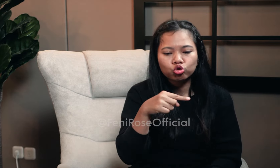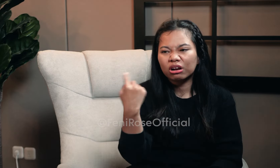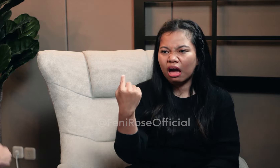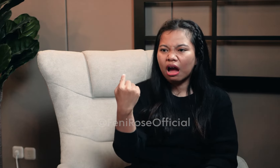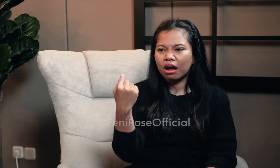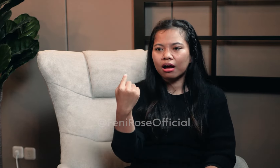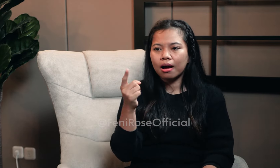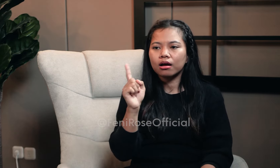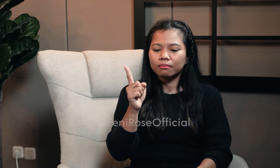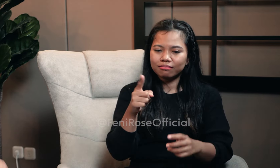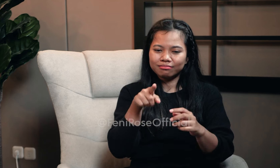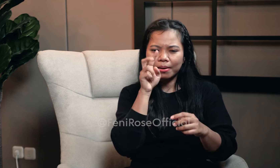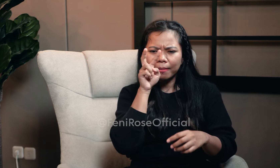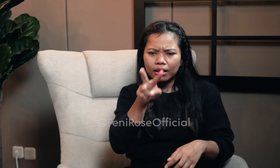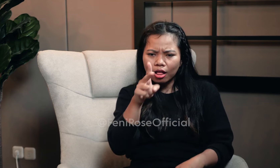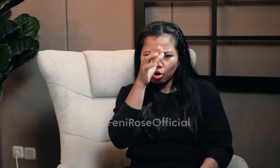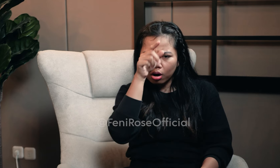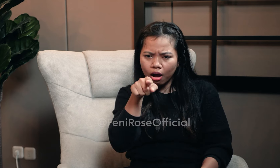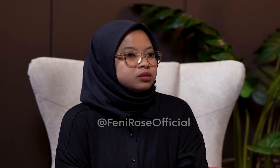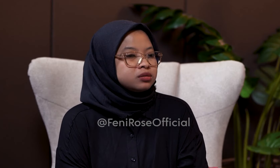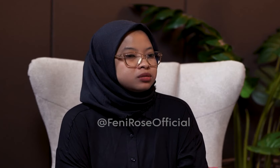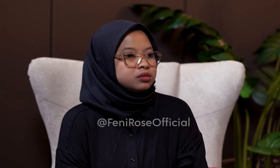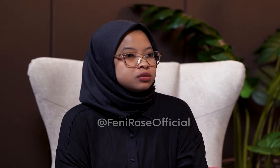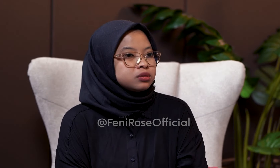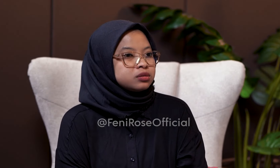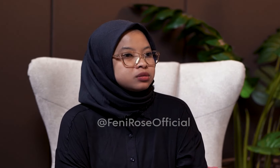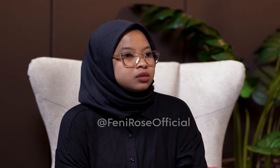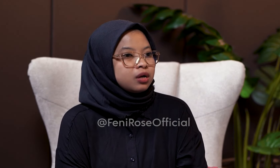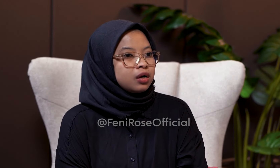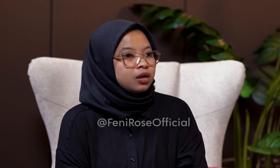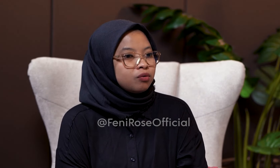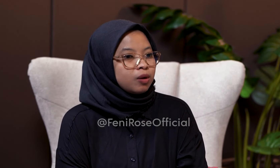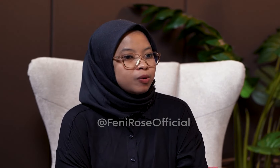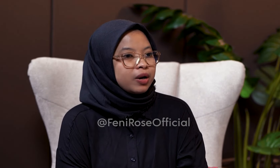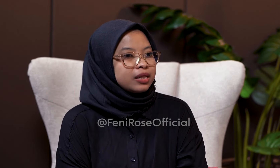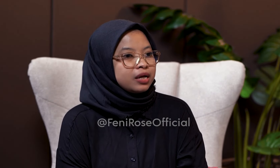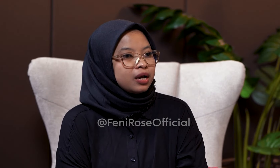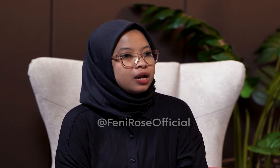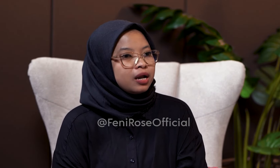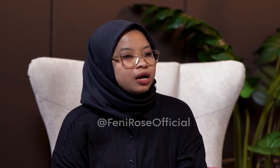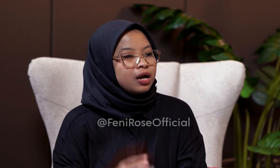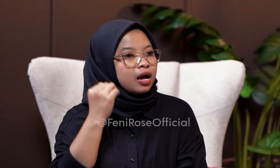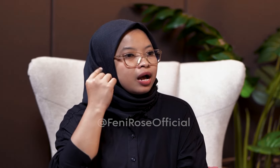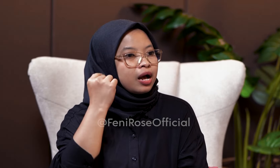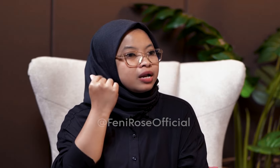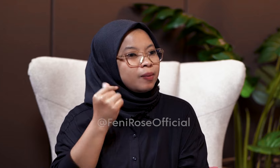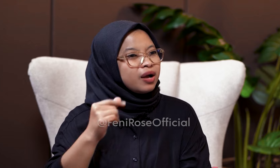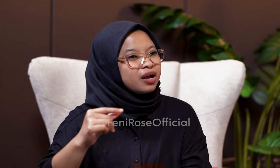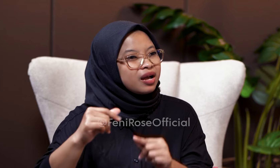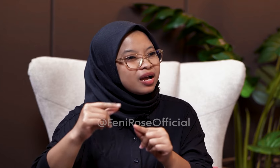kurang mengawasi saya seperti itu kurang memperhatikan kurang memperhatikan ada ada